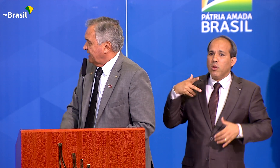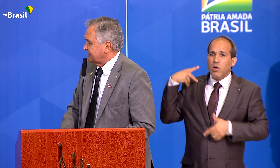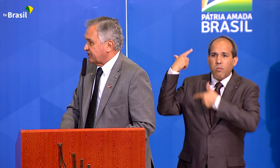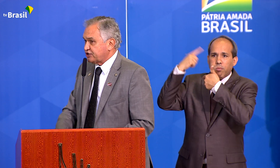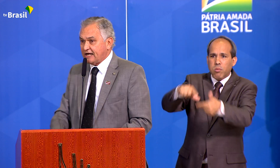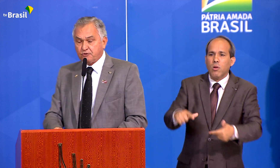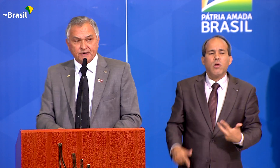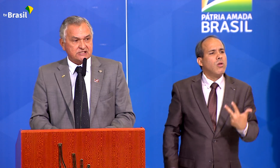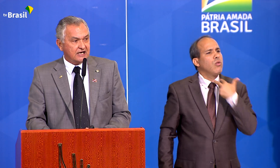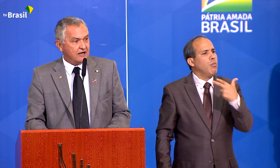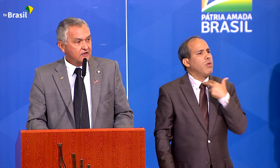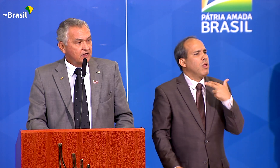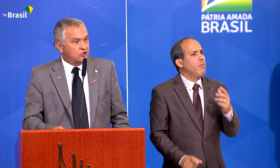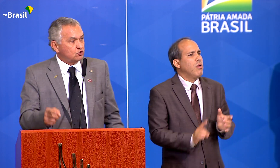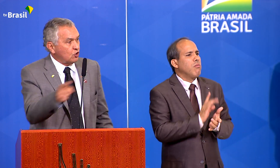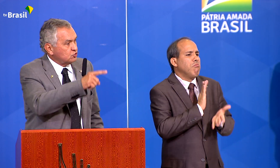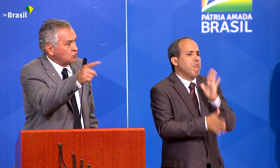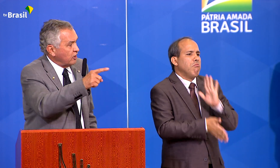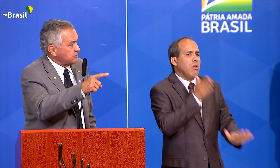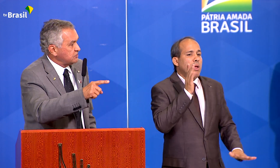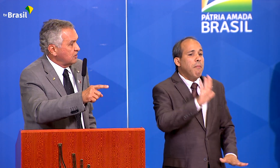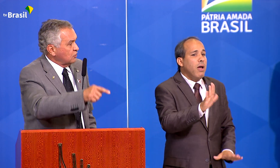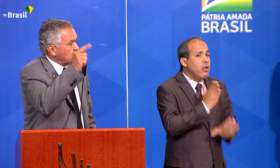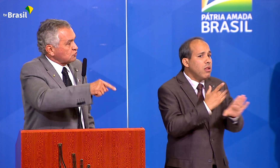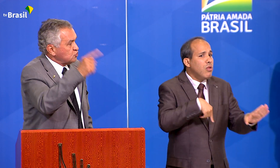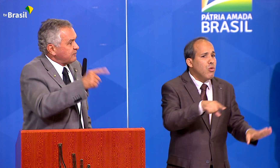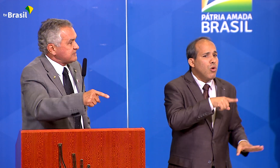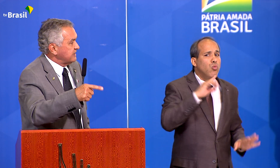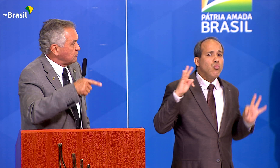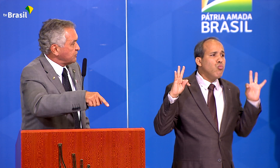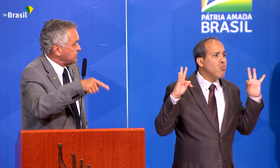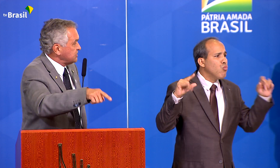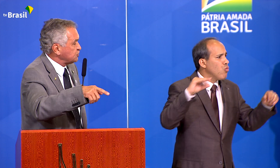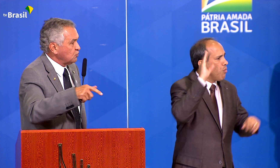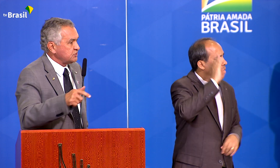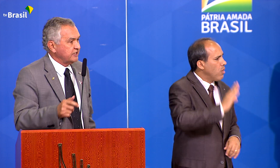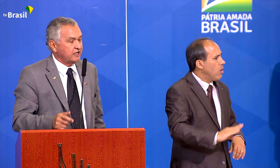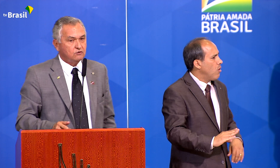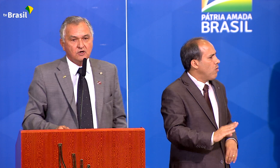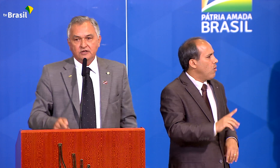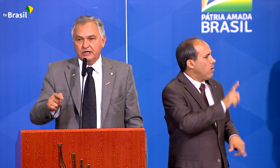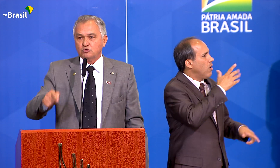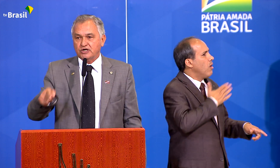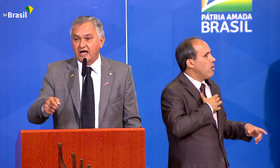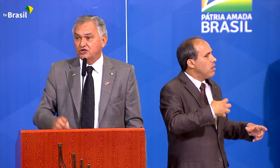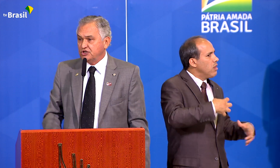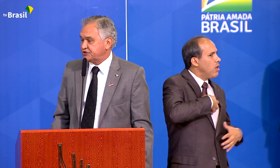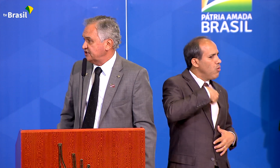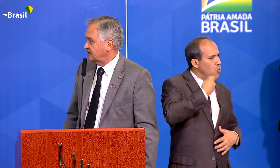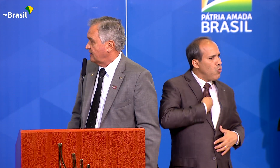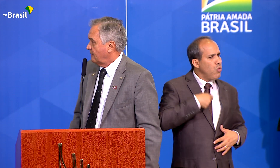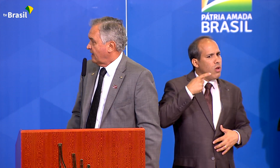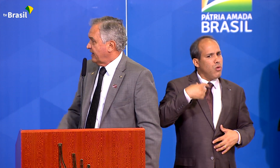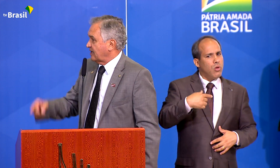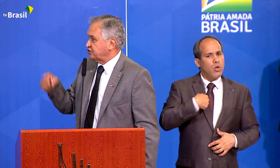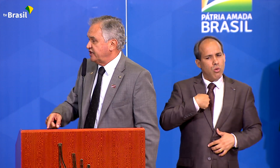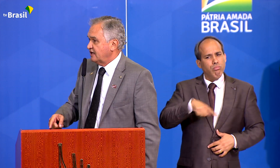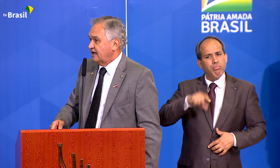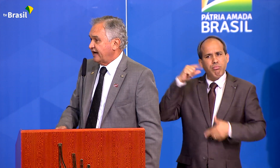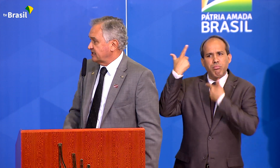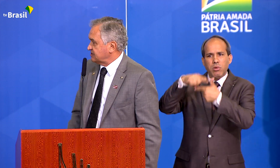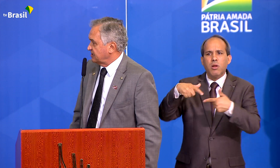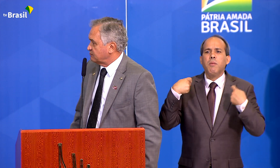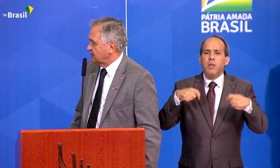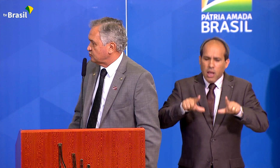podemos deixar de pensar que todos nós todos os brasileiros que assistem consideram temos que reagir sim